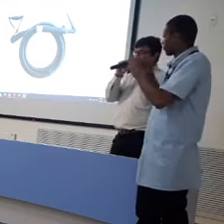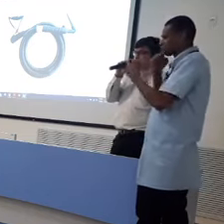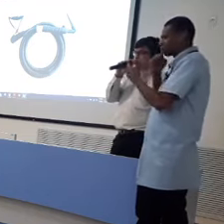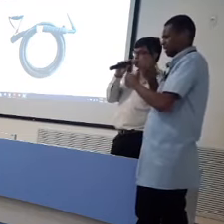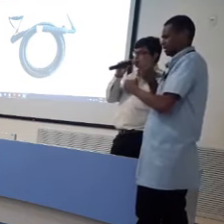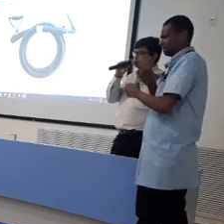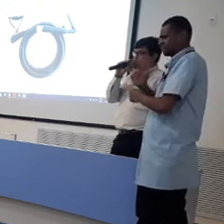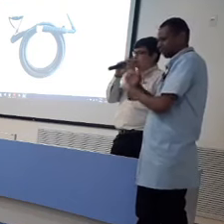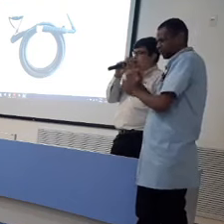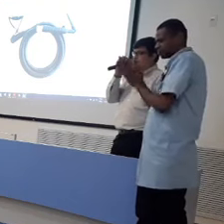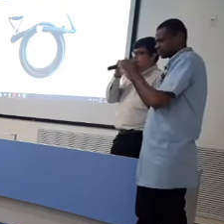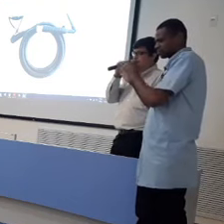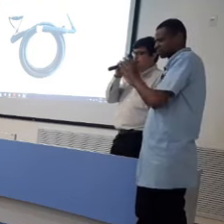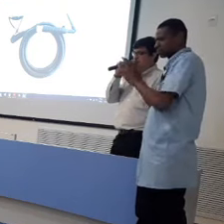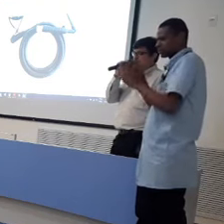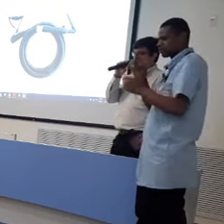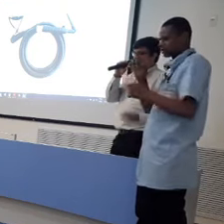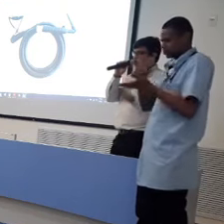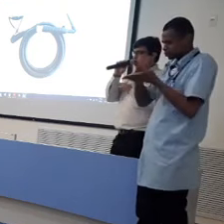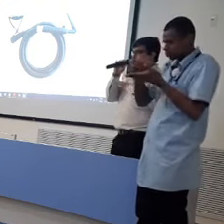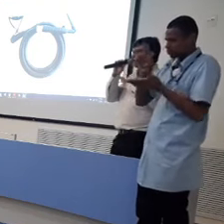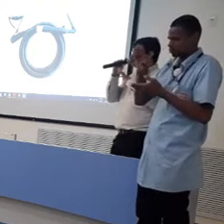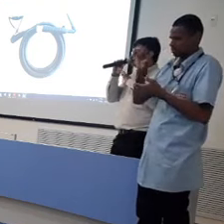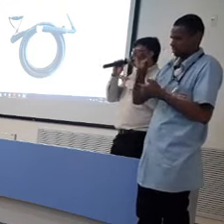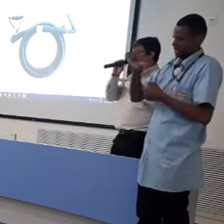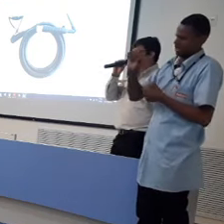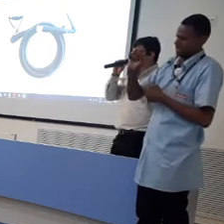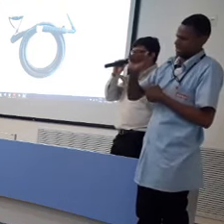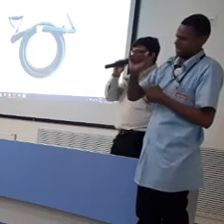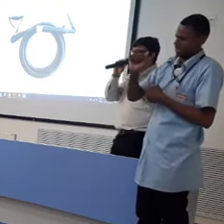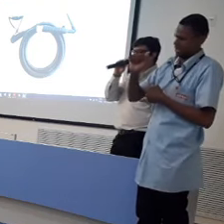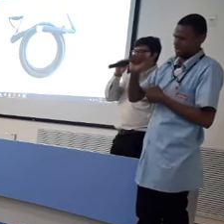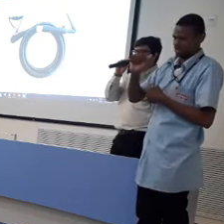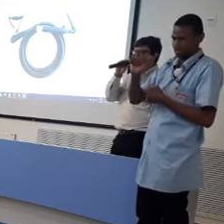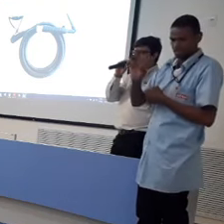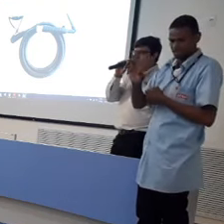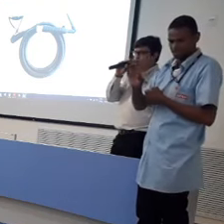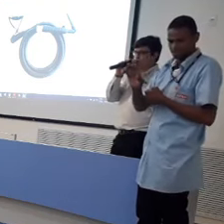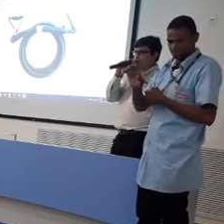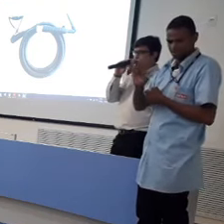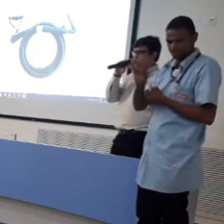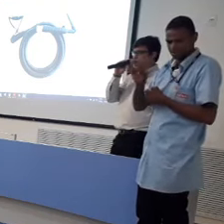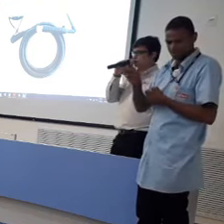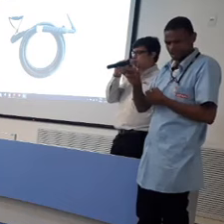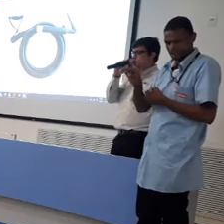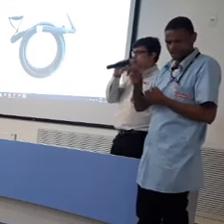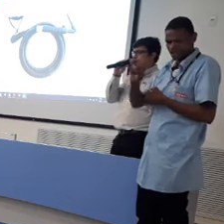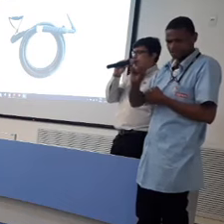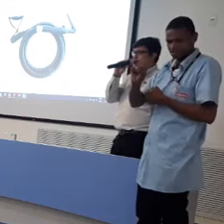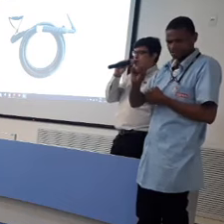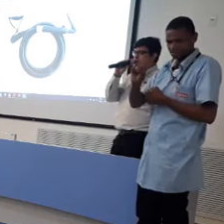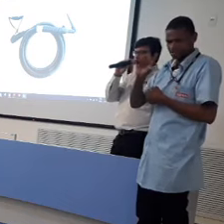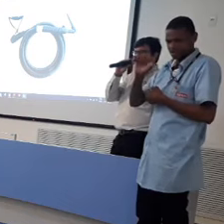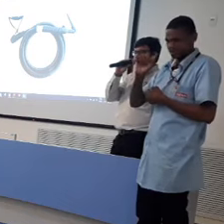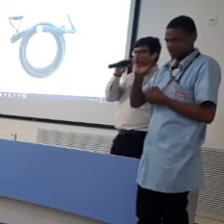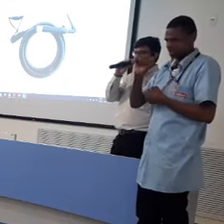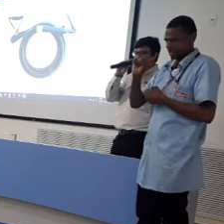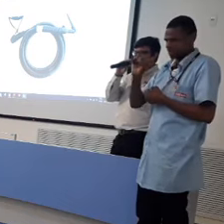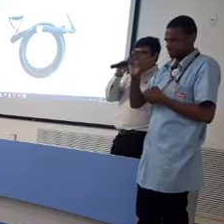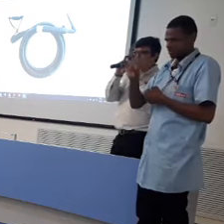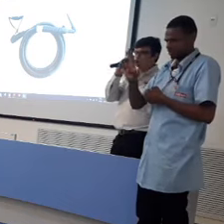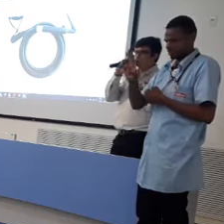solda laser, mas é assim, totalmente diferente do que a gente está acostumado hoje, tá? É uma solda